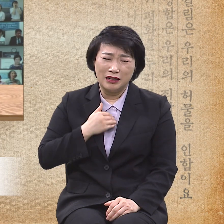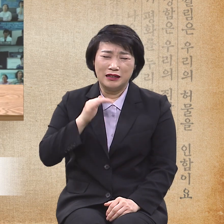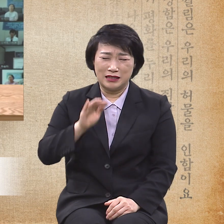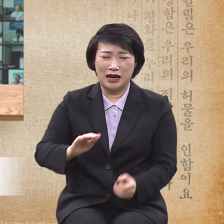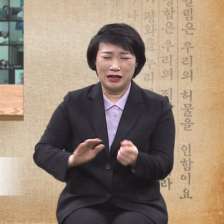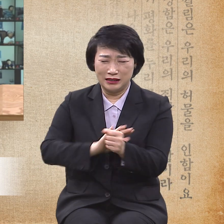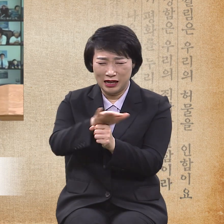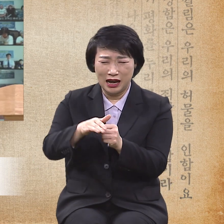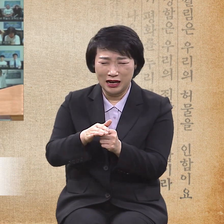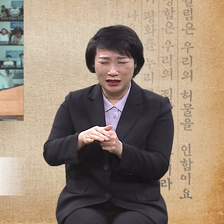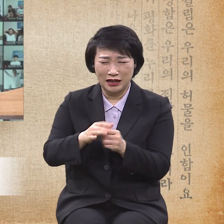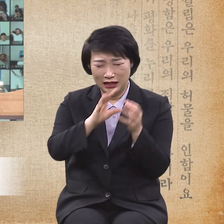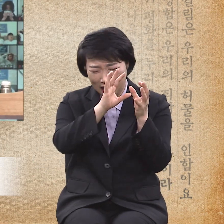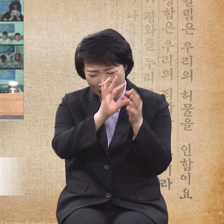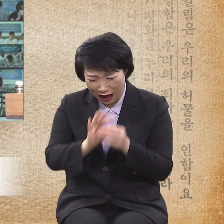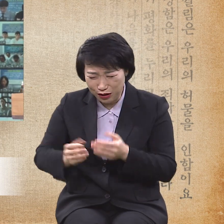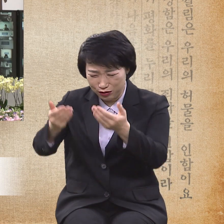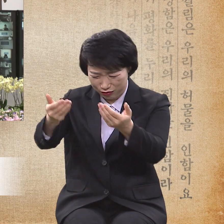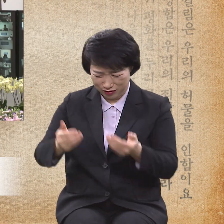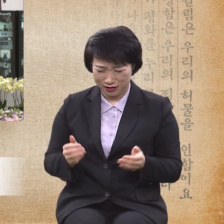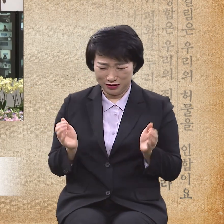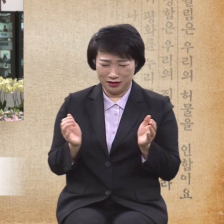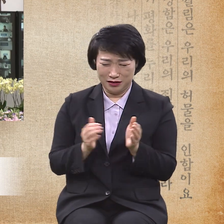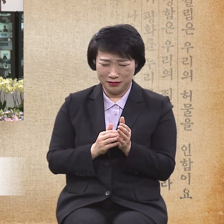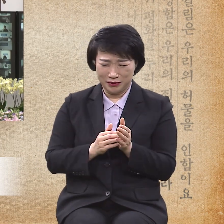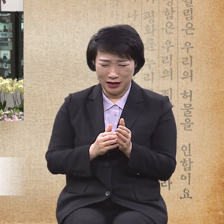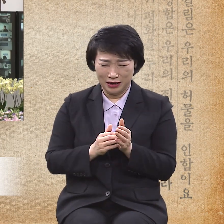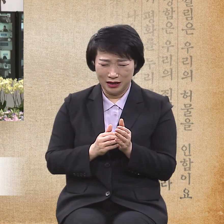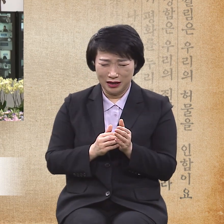숨가쁘게 사랑해 주셨습니다.